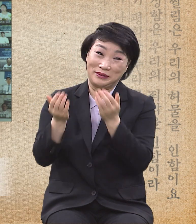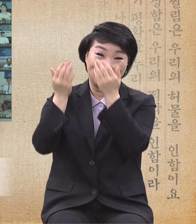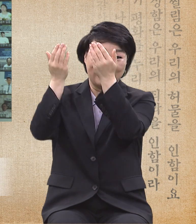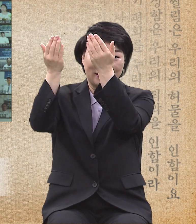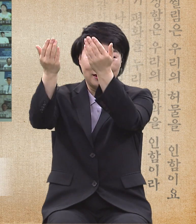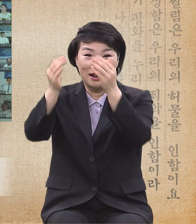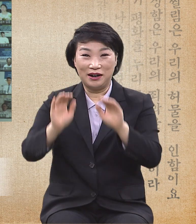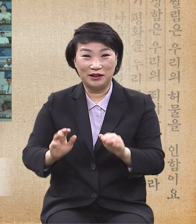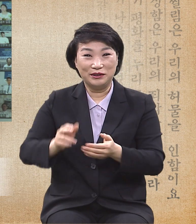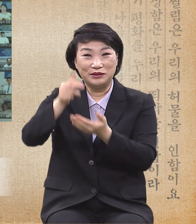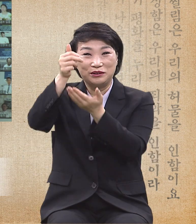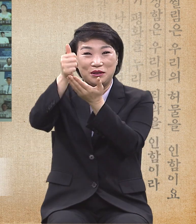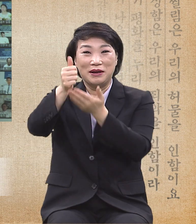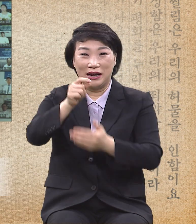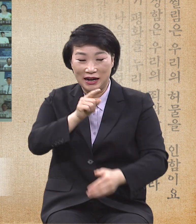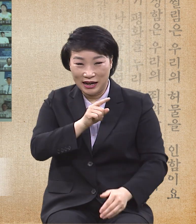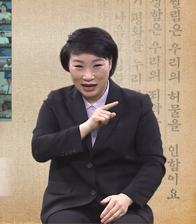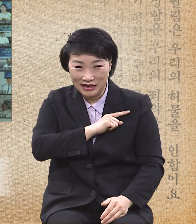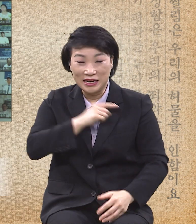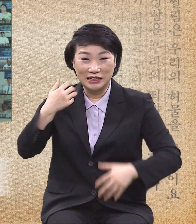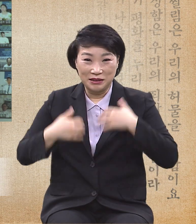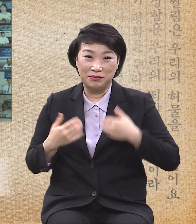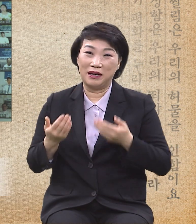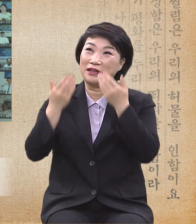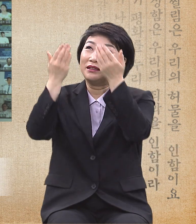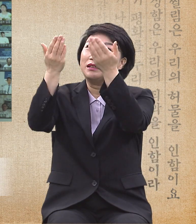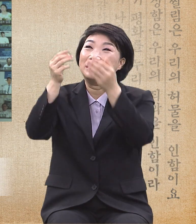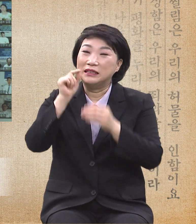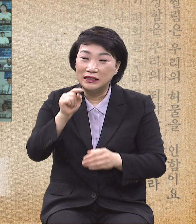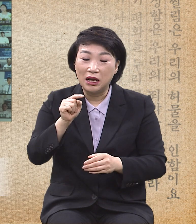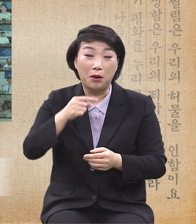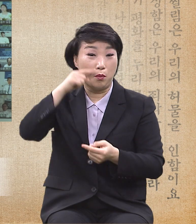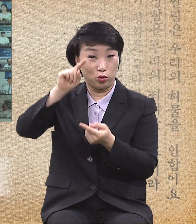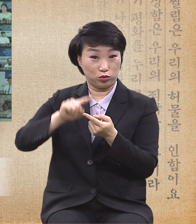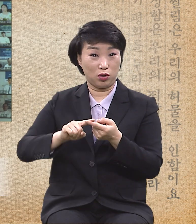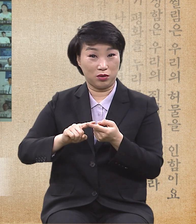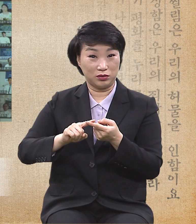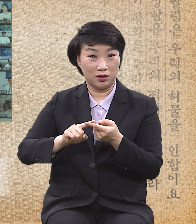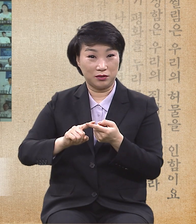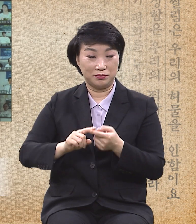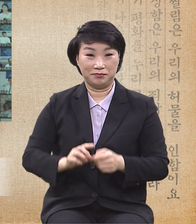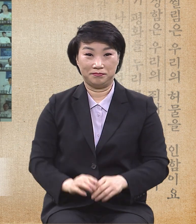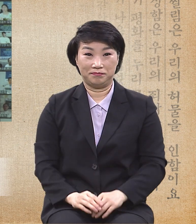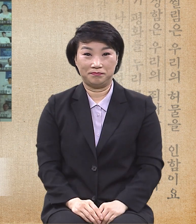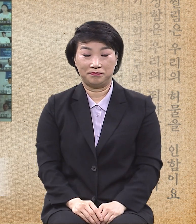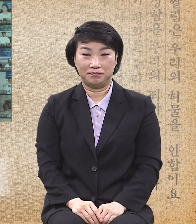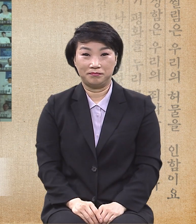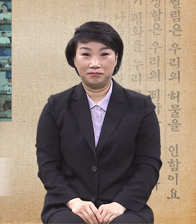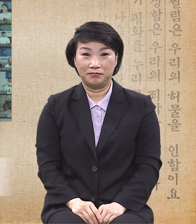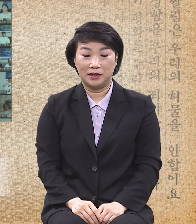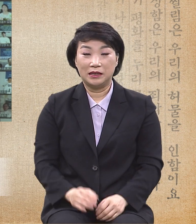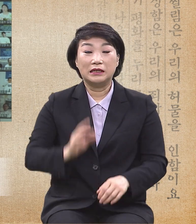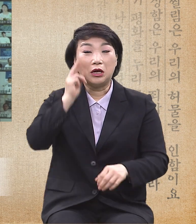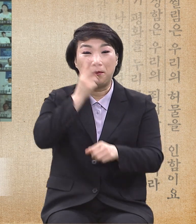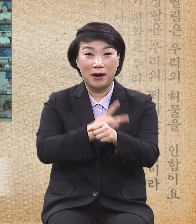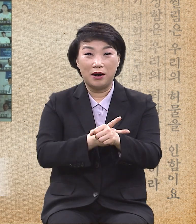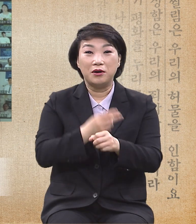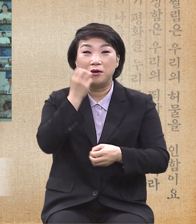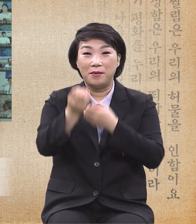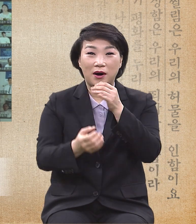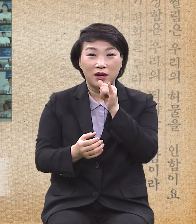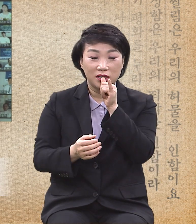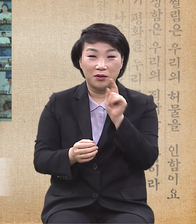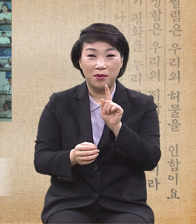올려드리면서 주님을 가장 기쁘시게 하는 것이 마땅하다. 그래서 사도 바울은